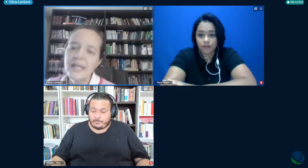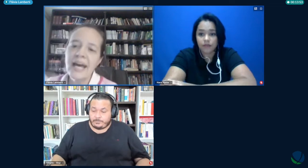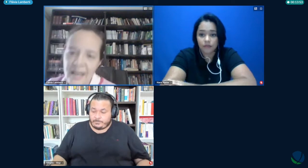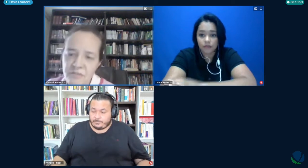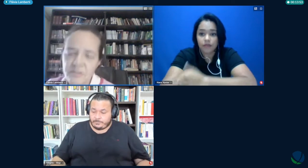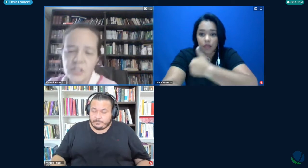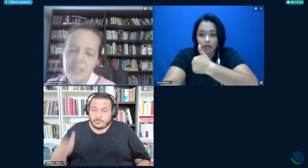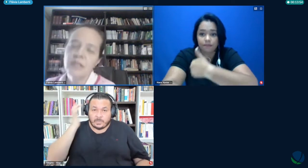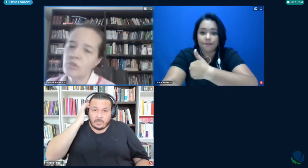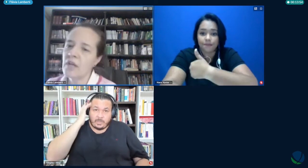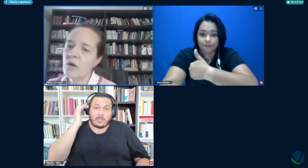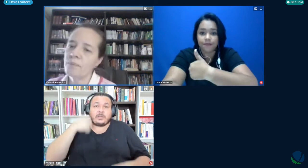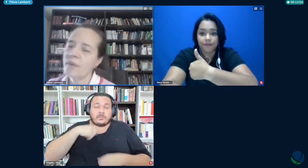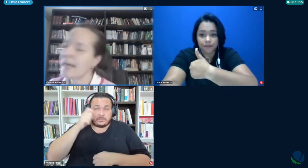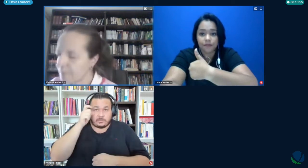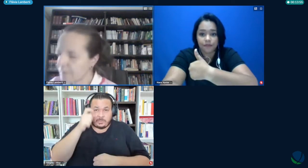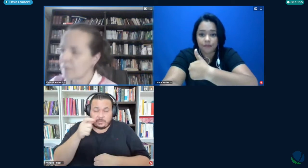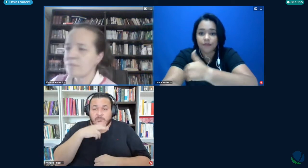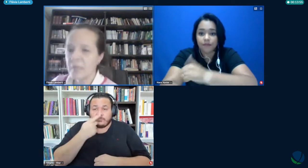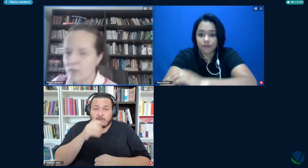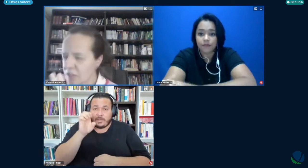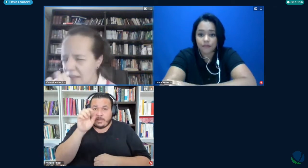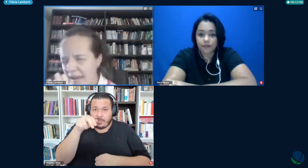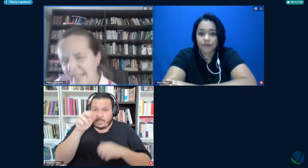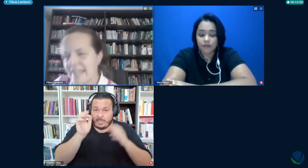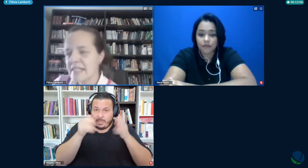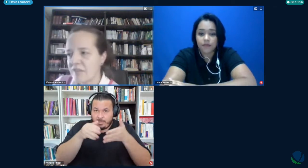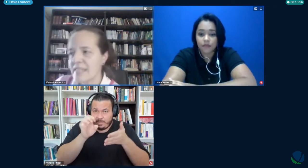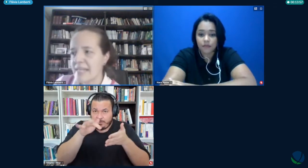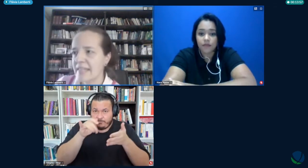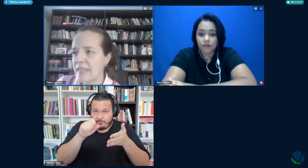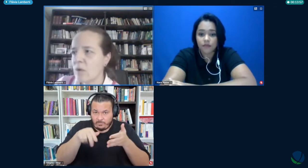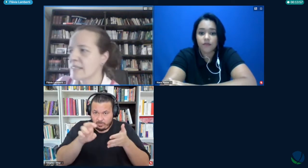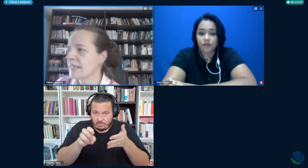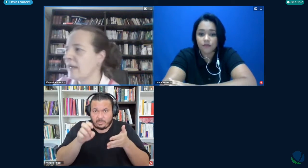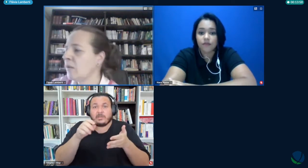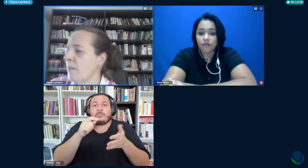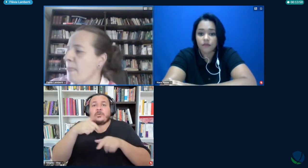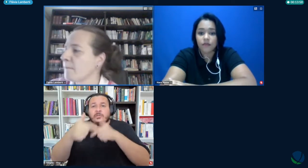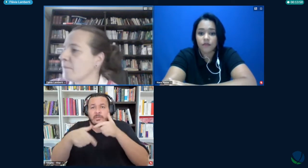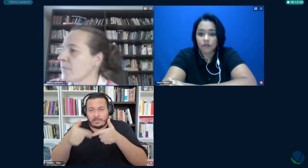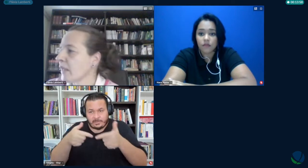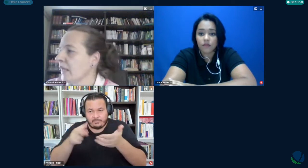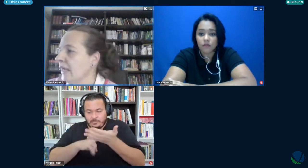por tarefa de tradução. Tá? Então, acho que é interessante fazer essa adequação.